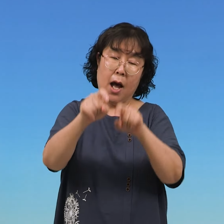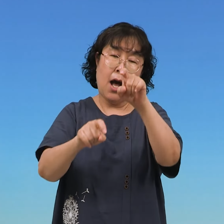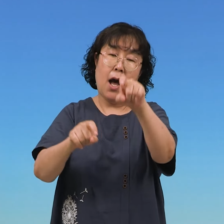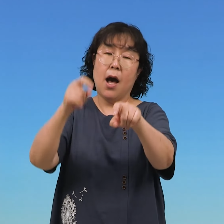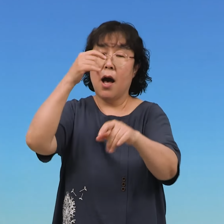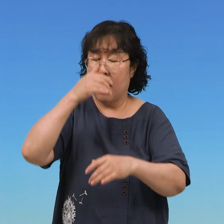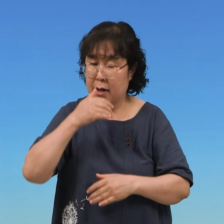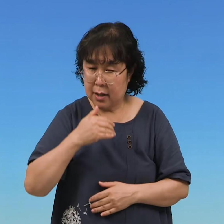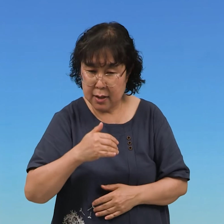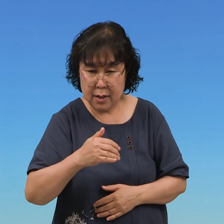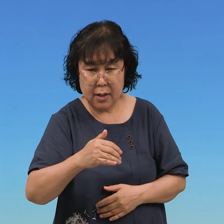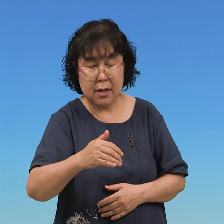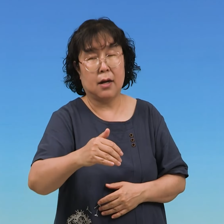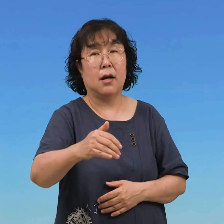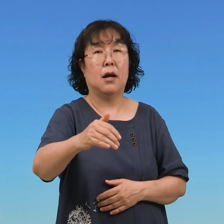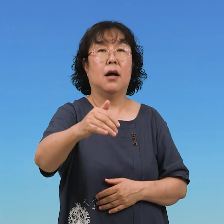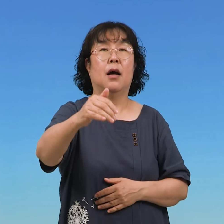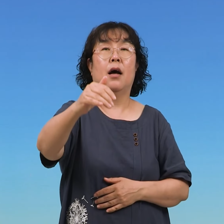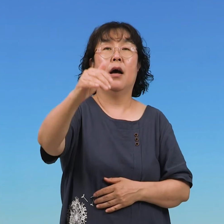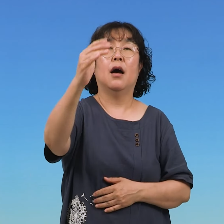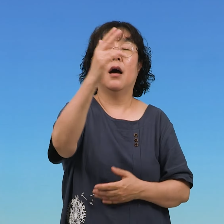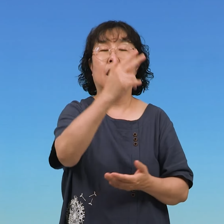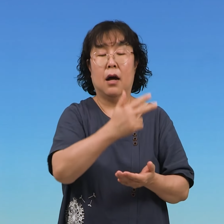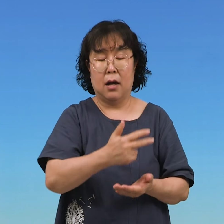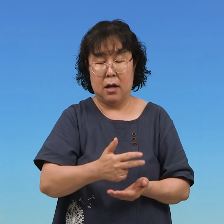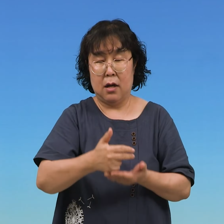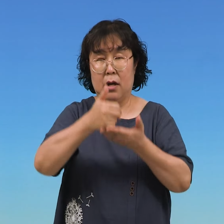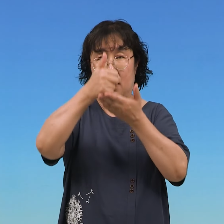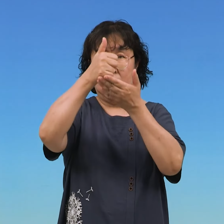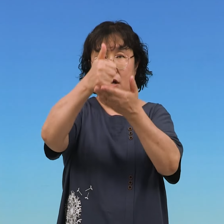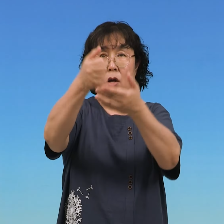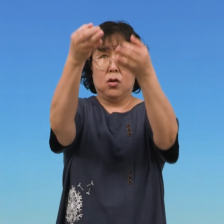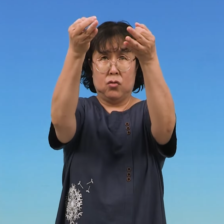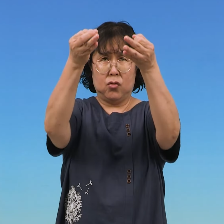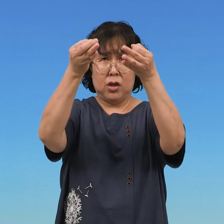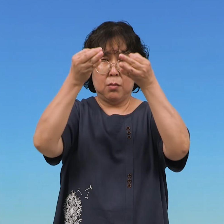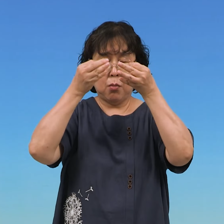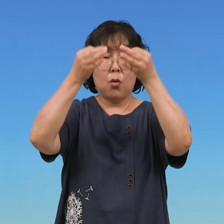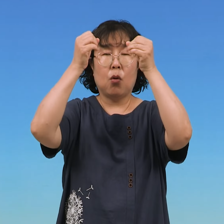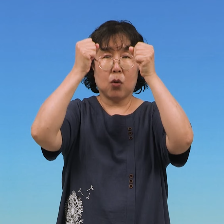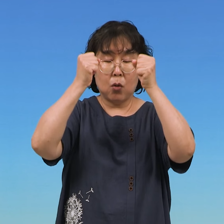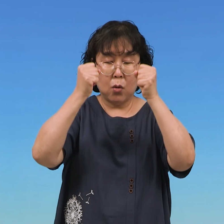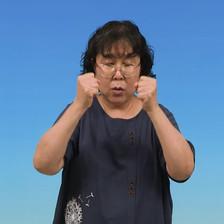예배 순간순간마다 선포하십시오. 주님 보고 계시기에.